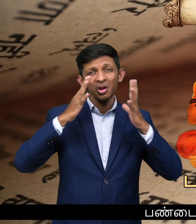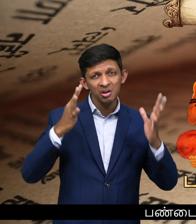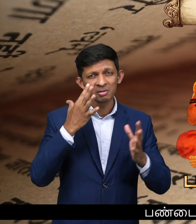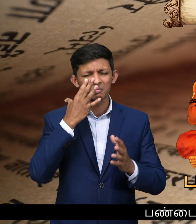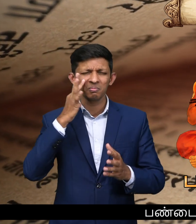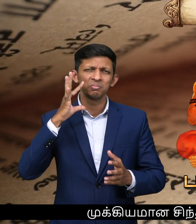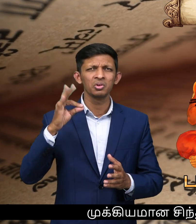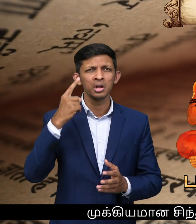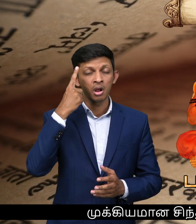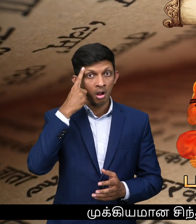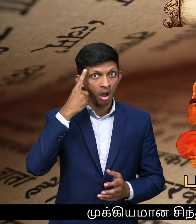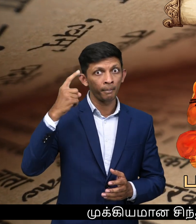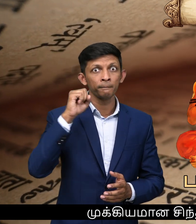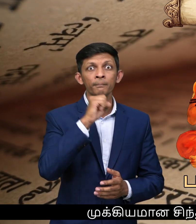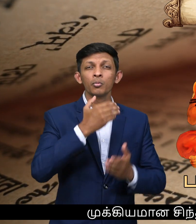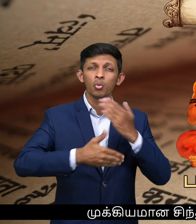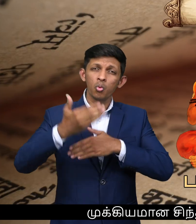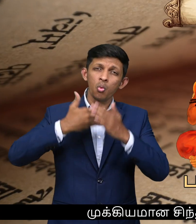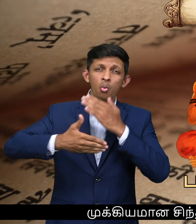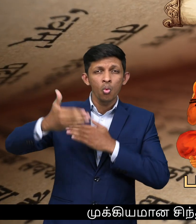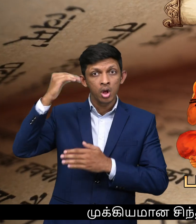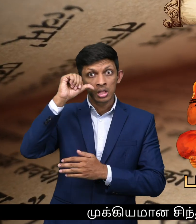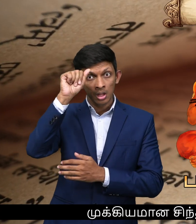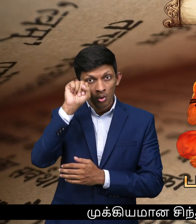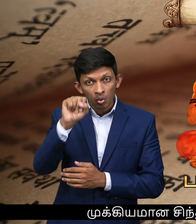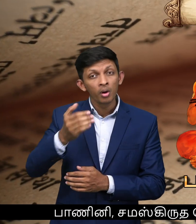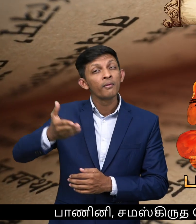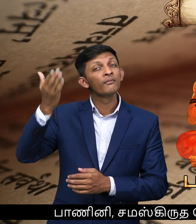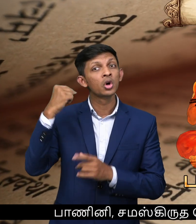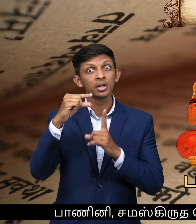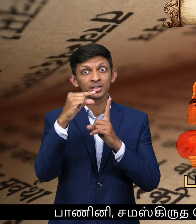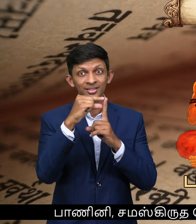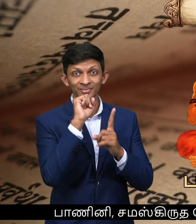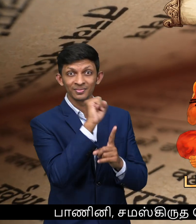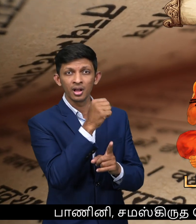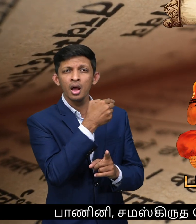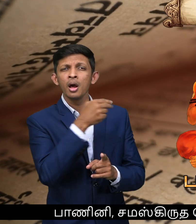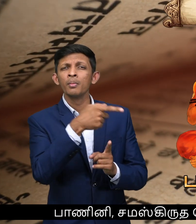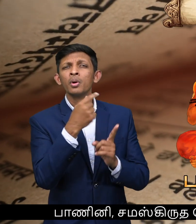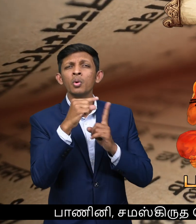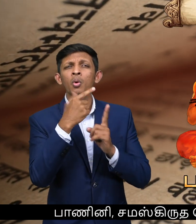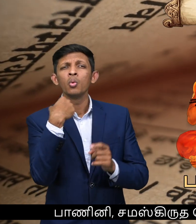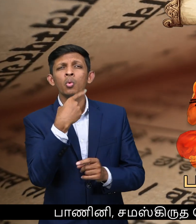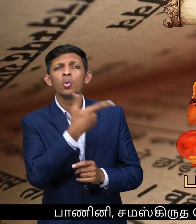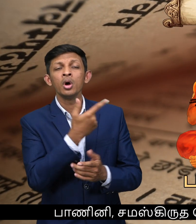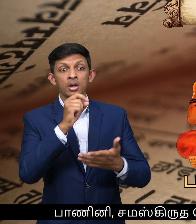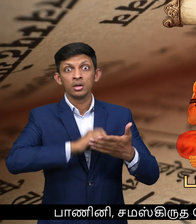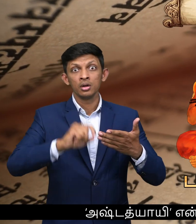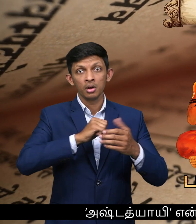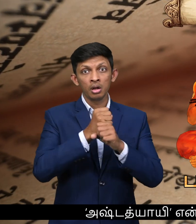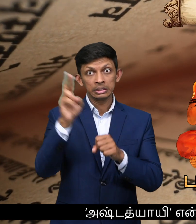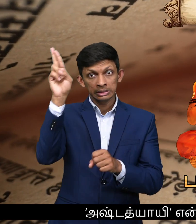பண்டைய இந்தியாவின் மிக முக்கியமான சிந்தனையாளர்களில் ஒருவரான பாணினி சமஸ்கிருத மொழியின் இலக்கணத்தை